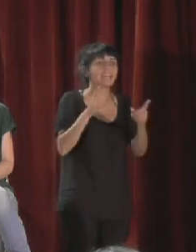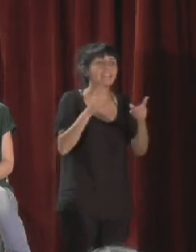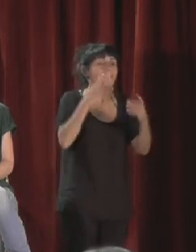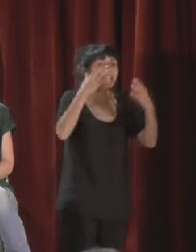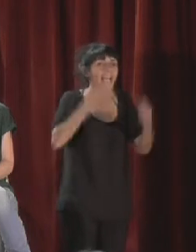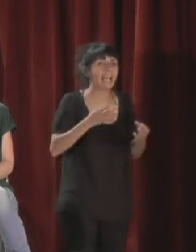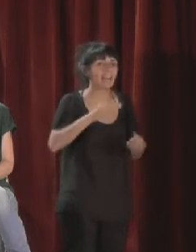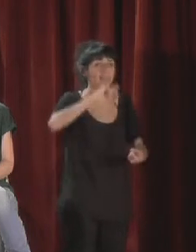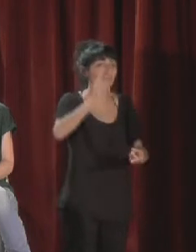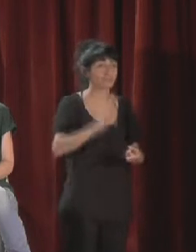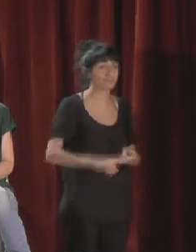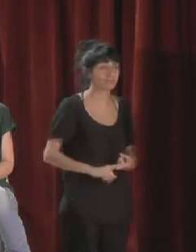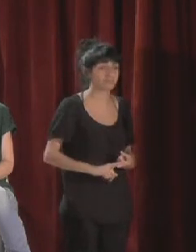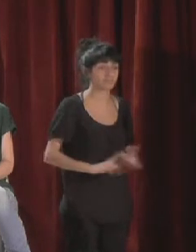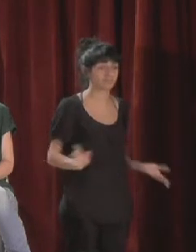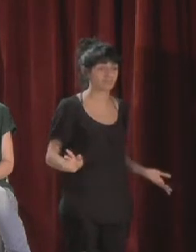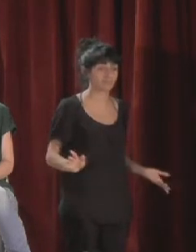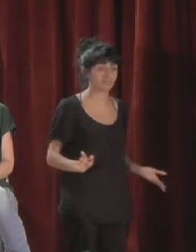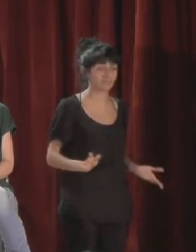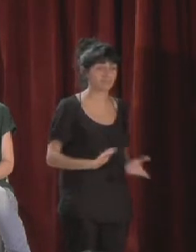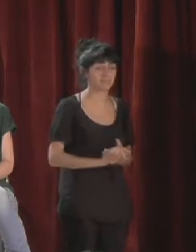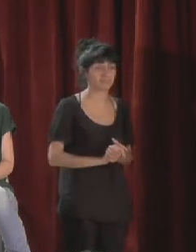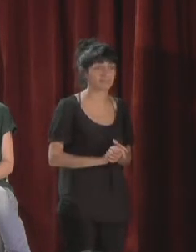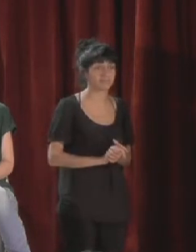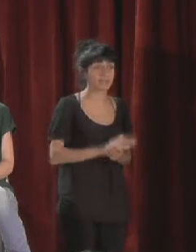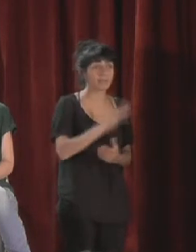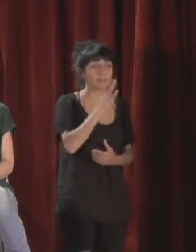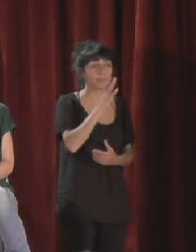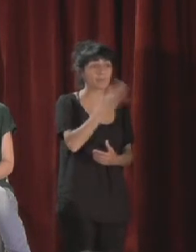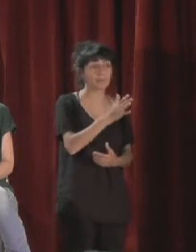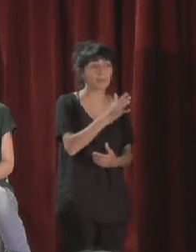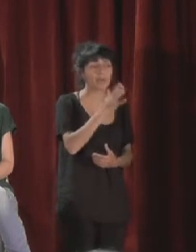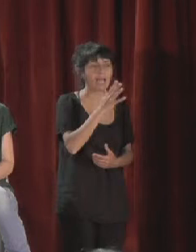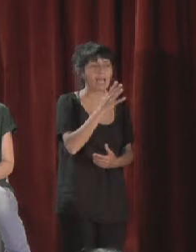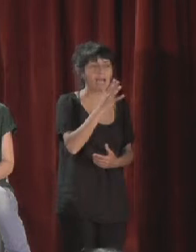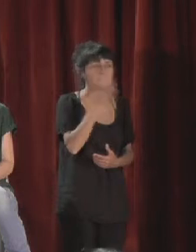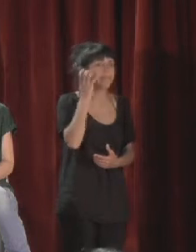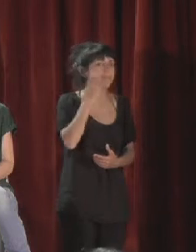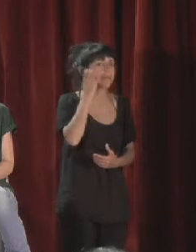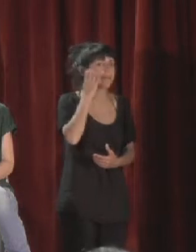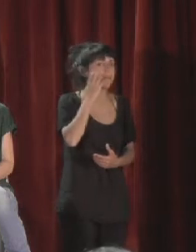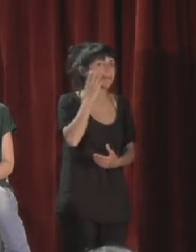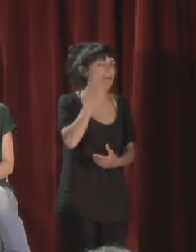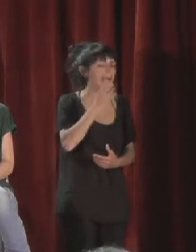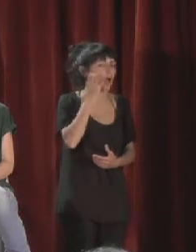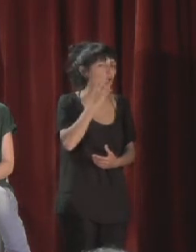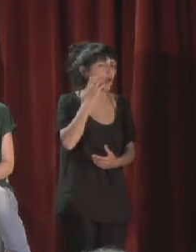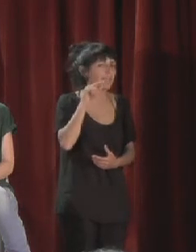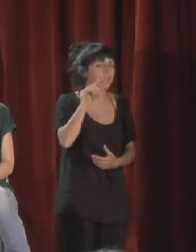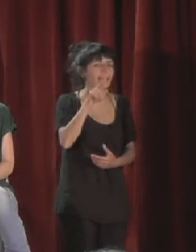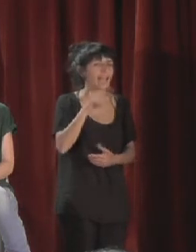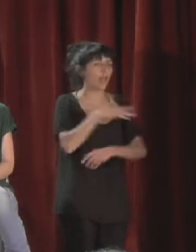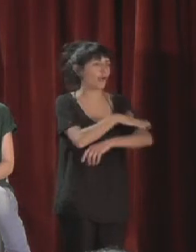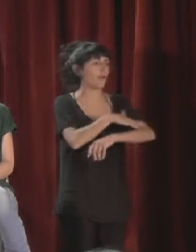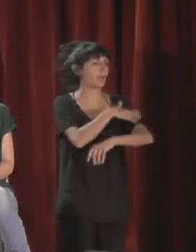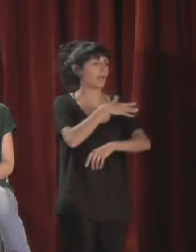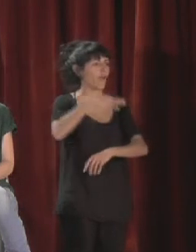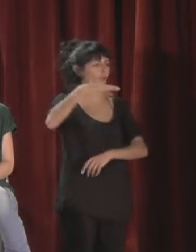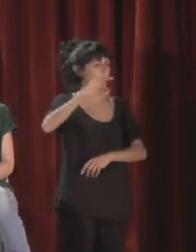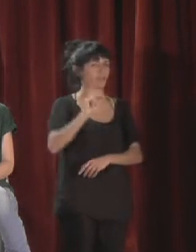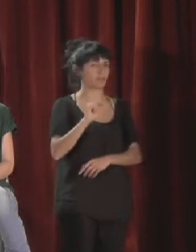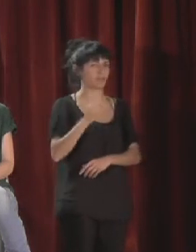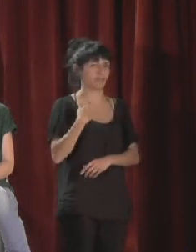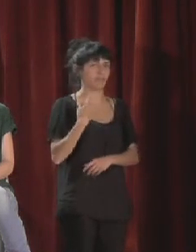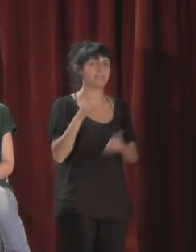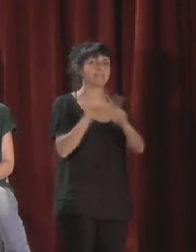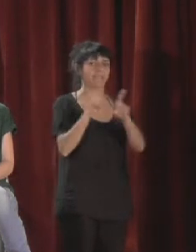Porque non abonda con que se vaya Rajoy. Rajoy non goberna solo. Rajoy ten moita xente detrás que aproba as súas políticas, que levanta